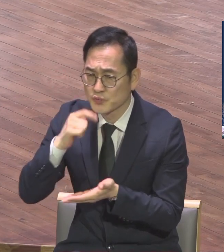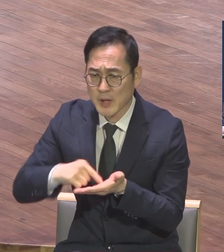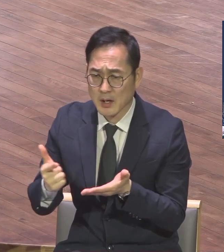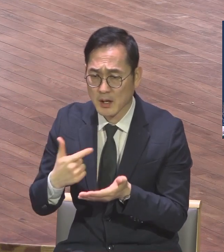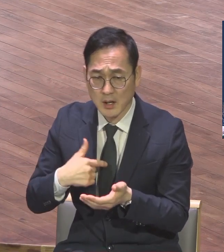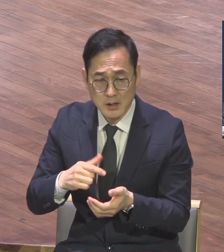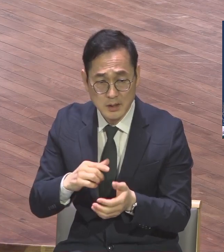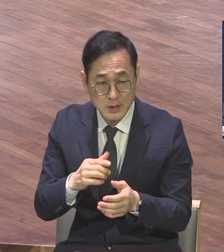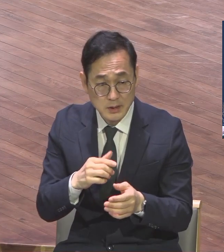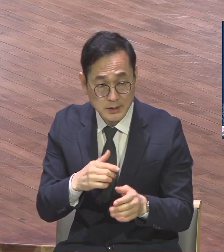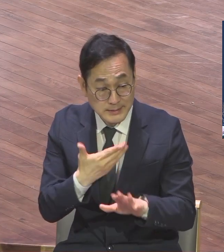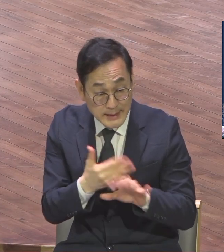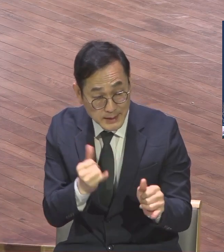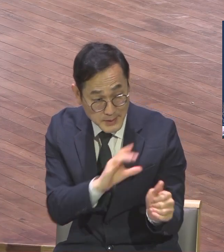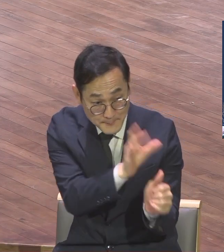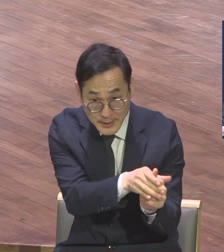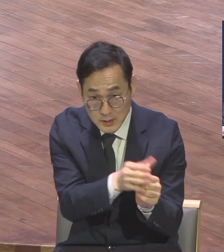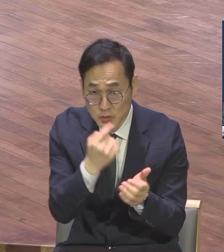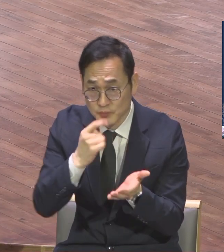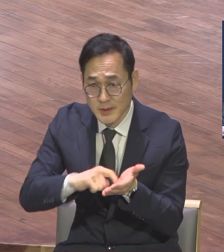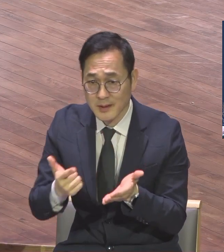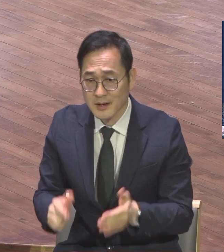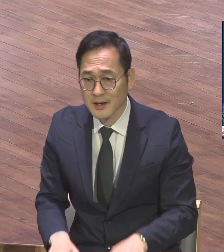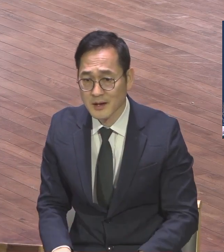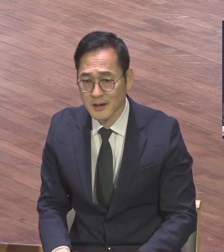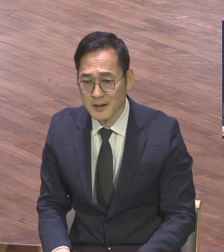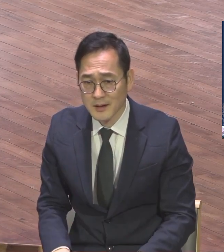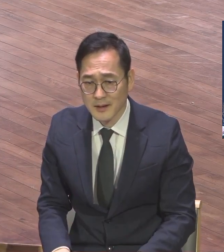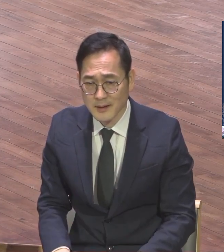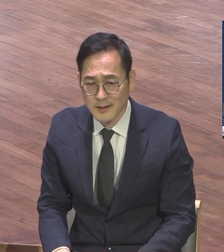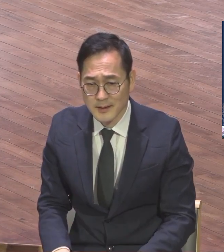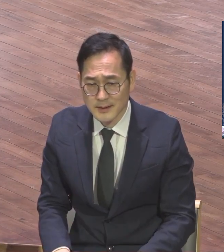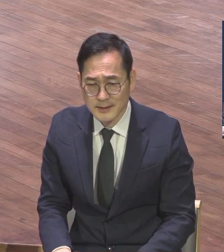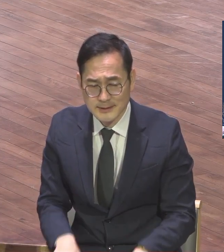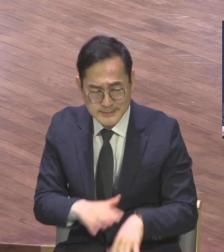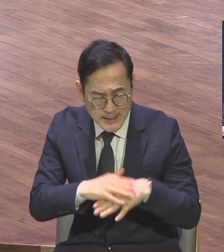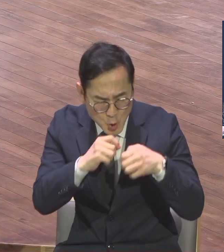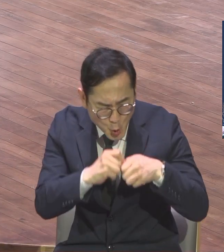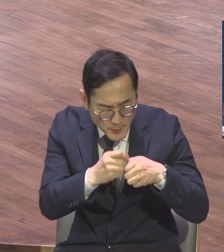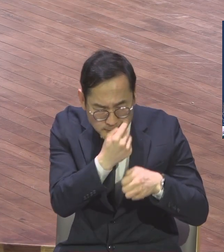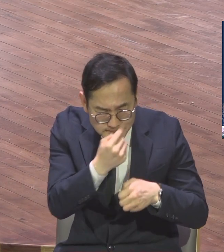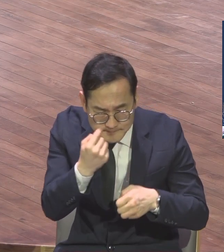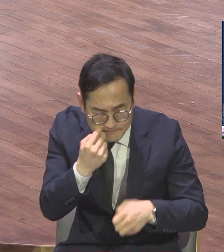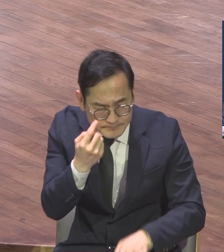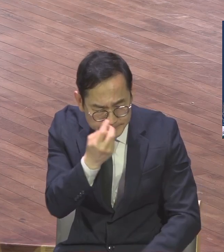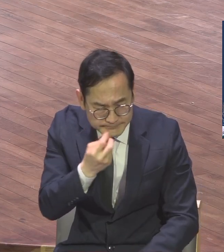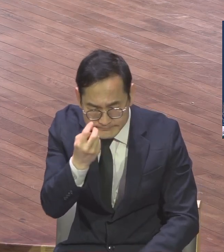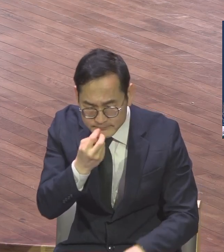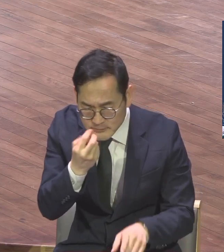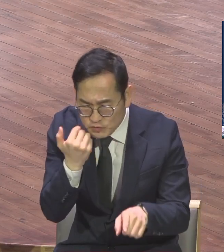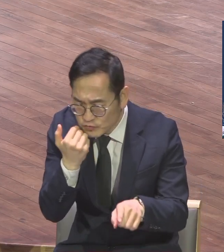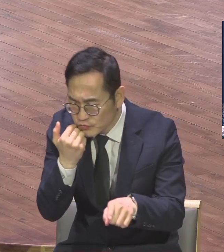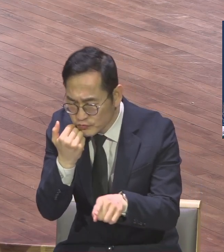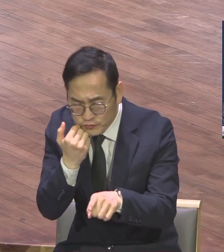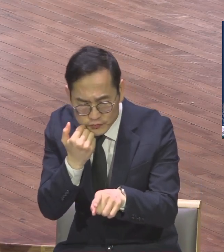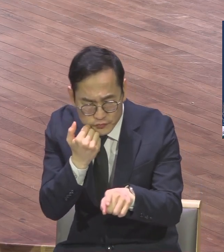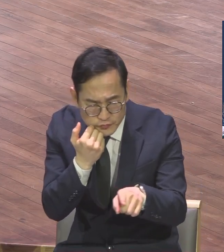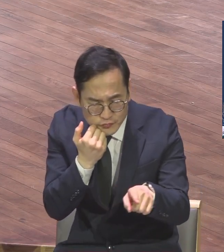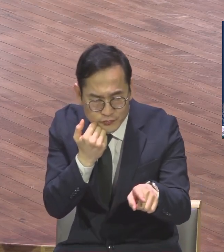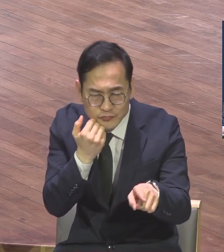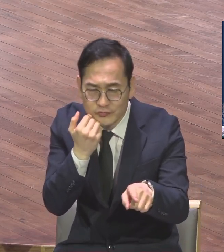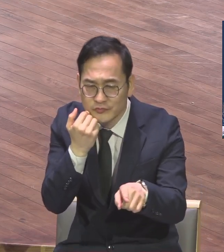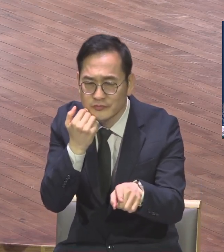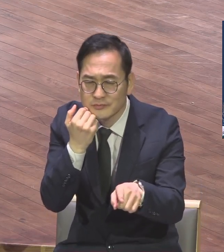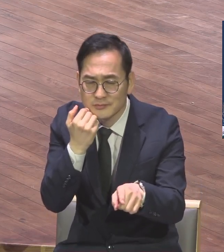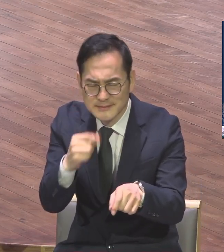아니거든요. 굉장히 어려운 일인데 근데 예원교회 담임이신 정은주